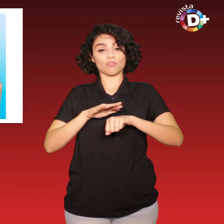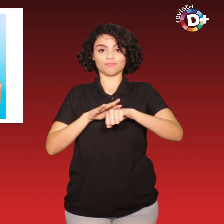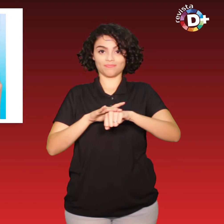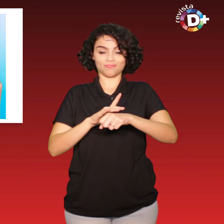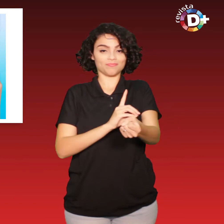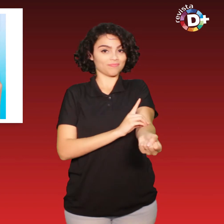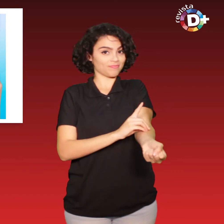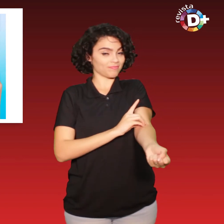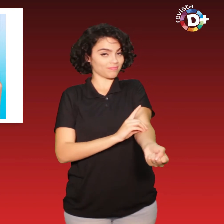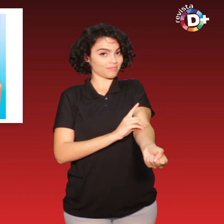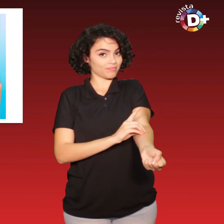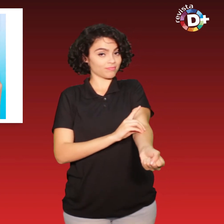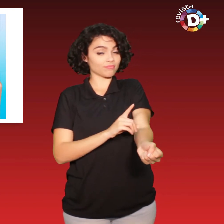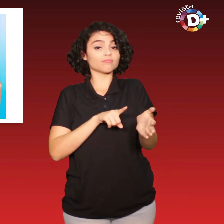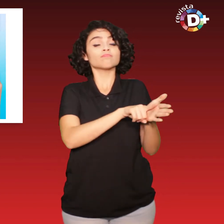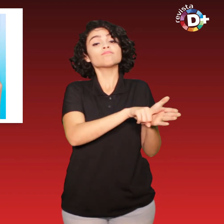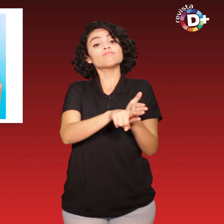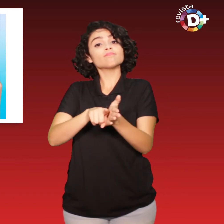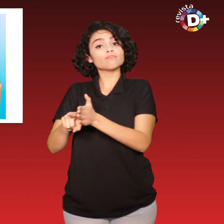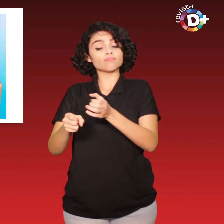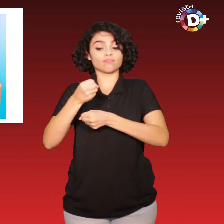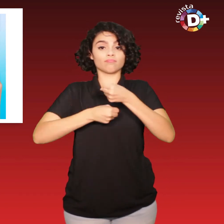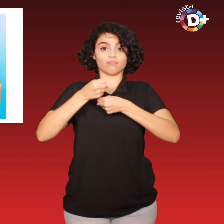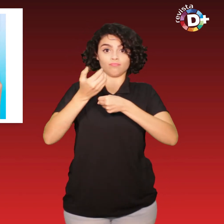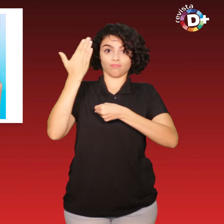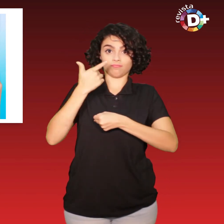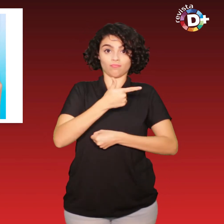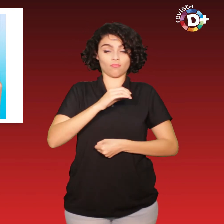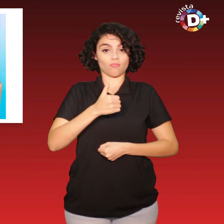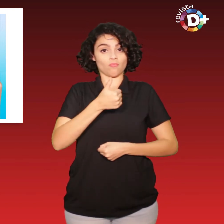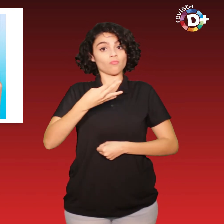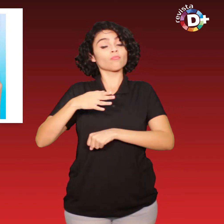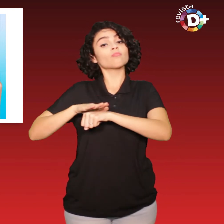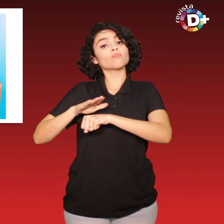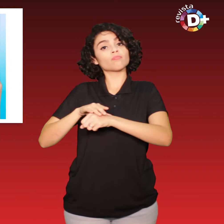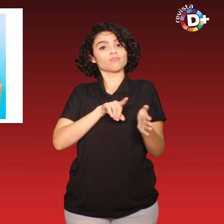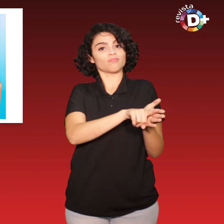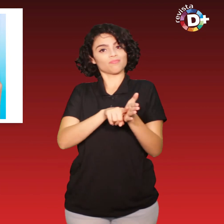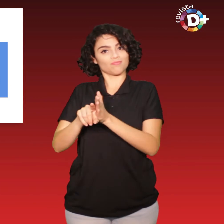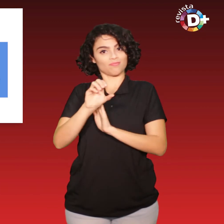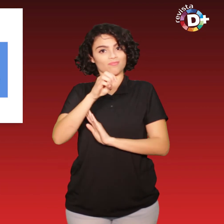Diabetes. Segundo o levantamento de 2014, realizado pela Organização Mundial da